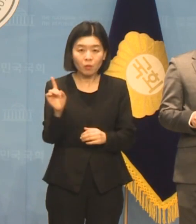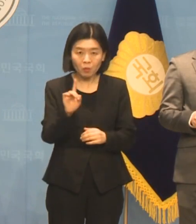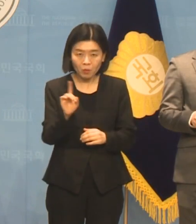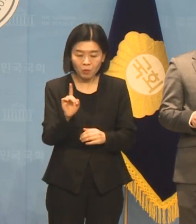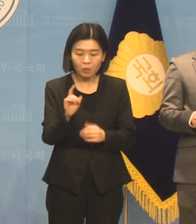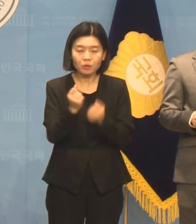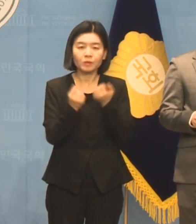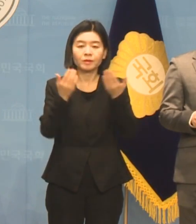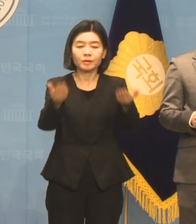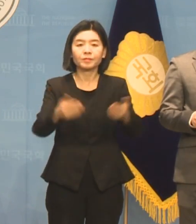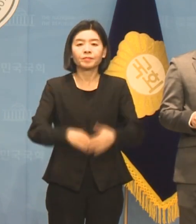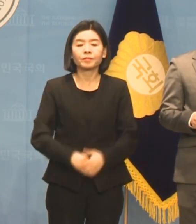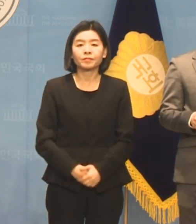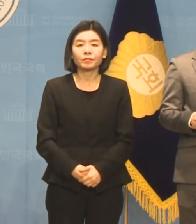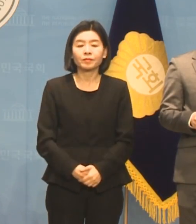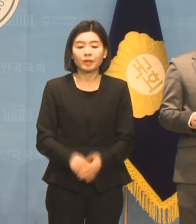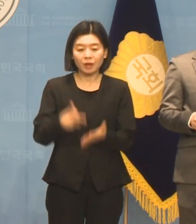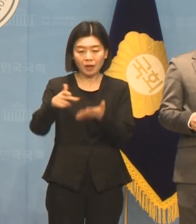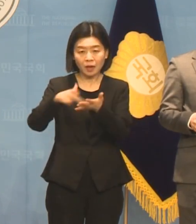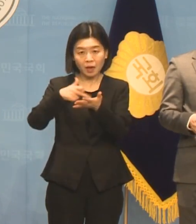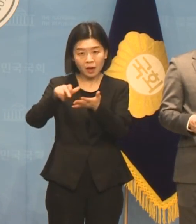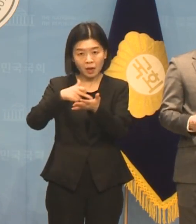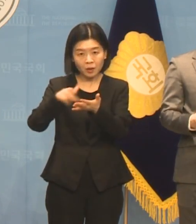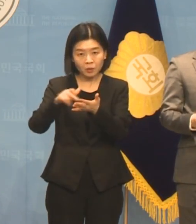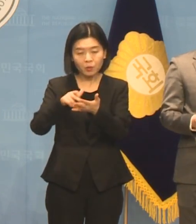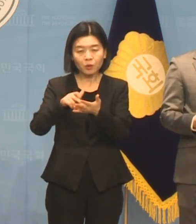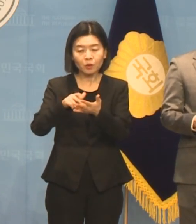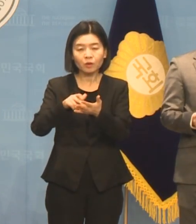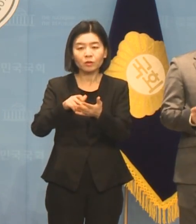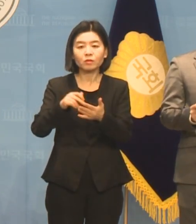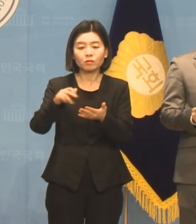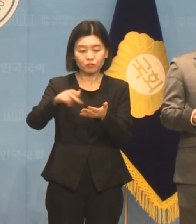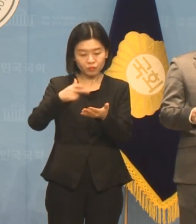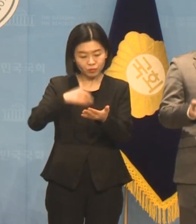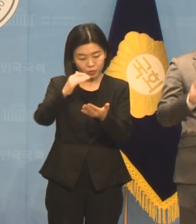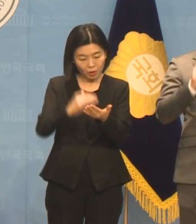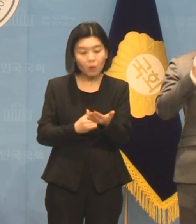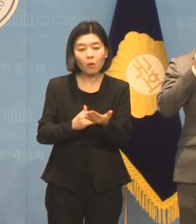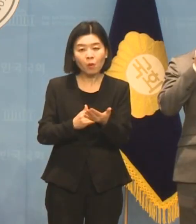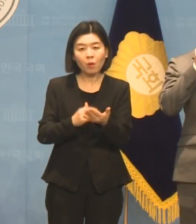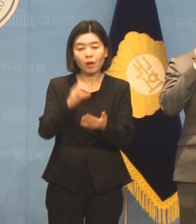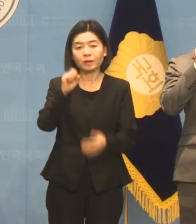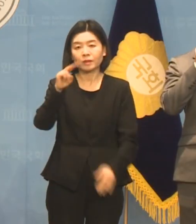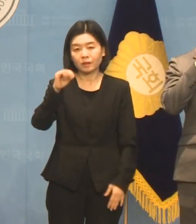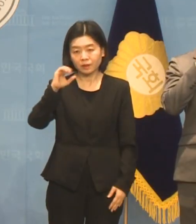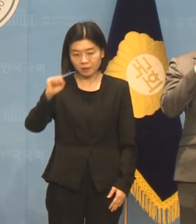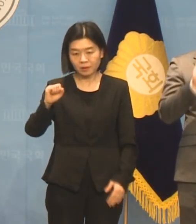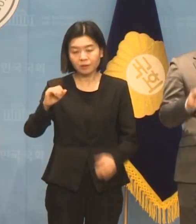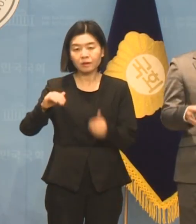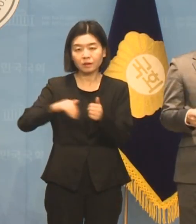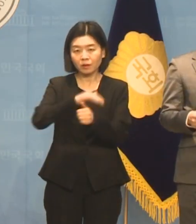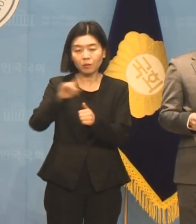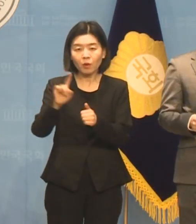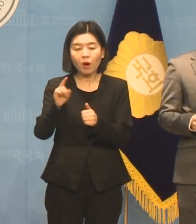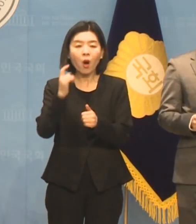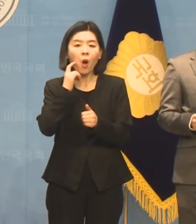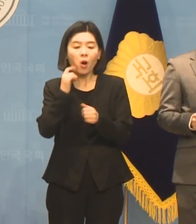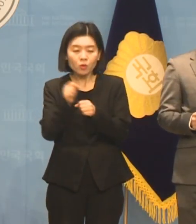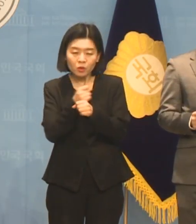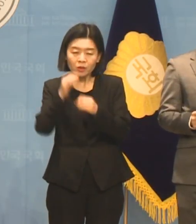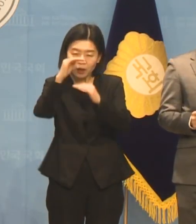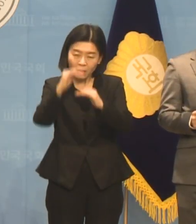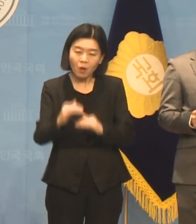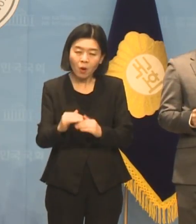보고 드리겠습니다. 첫째, 카카오톡 오픈 채팅방과 온라인 커뮤니티를 중심으로 허위사실 유포와 범죄를 조장하는